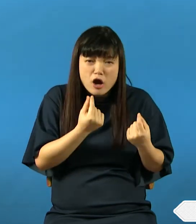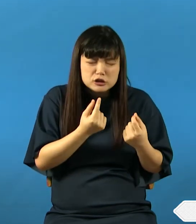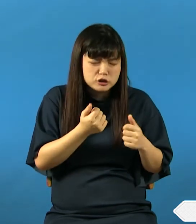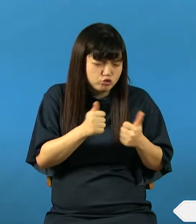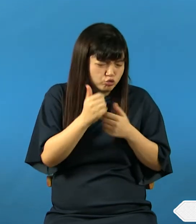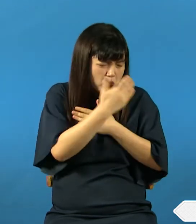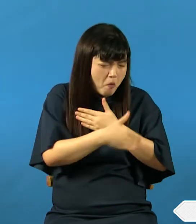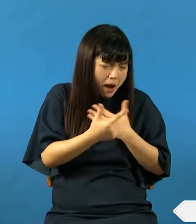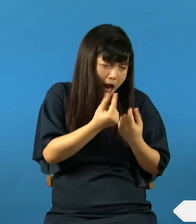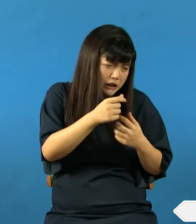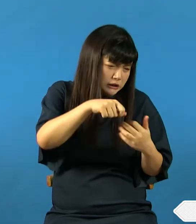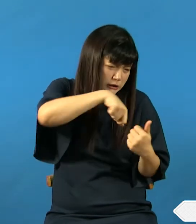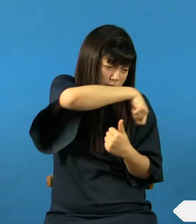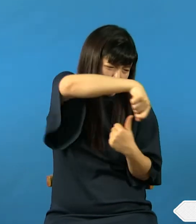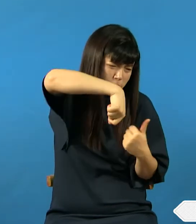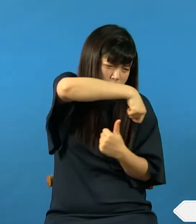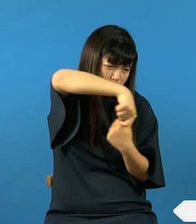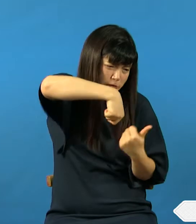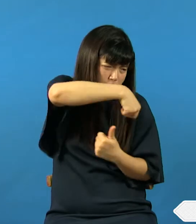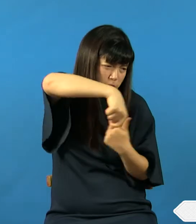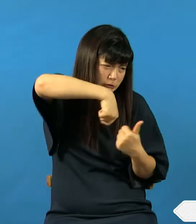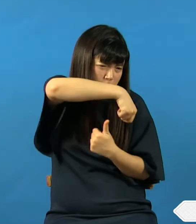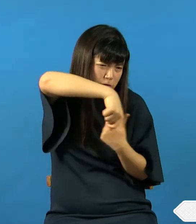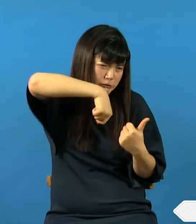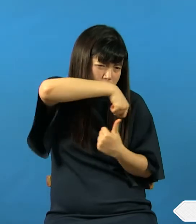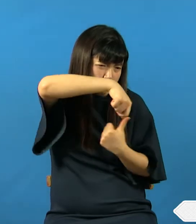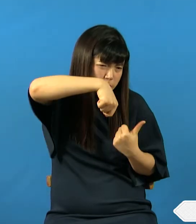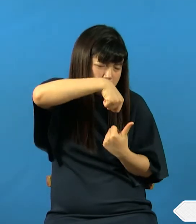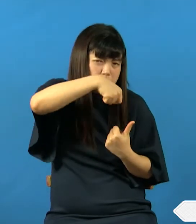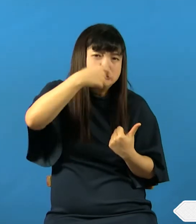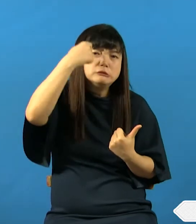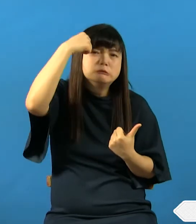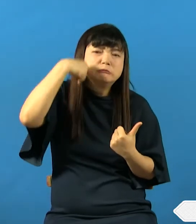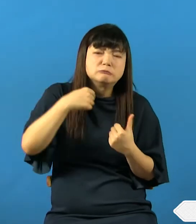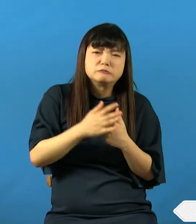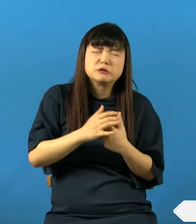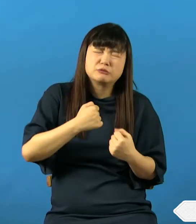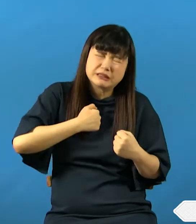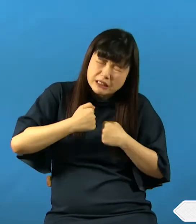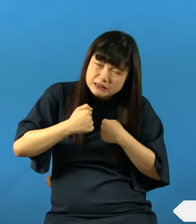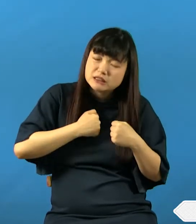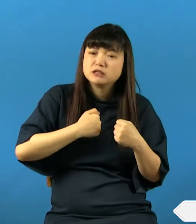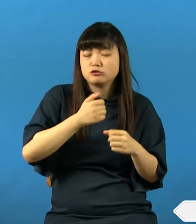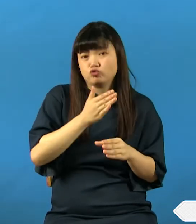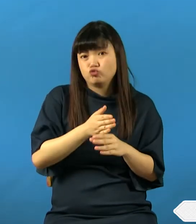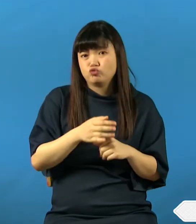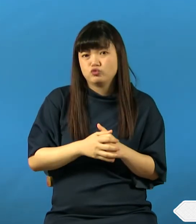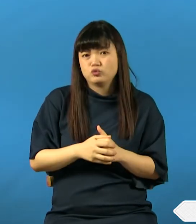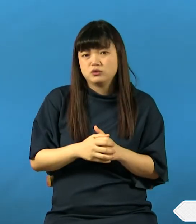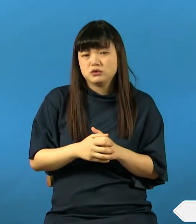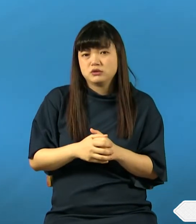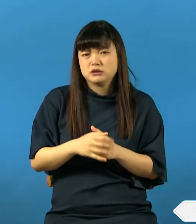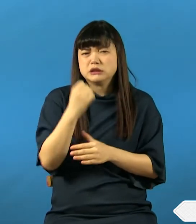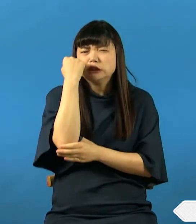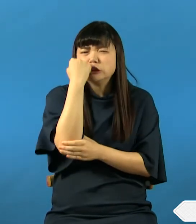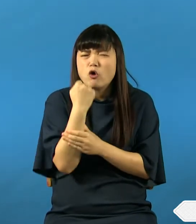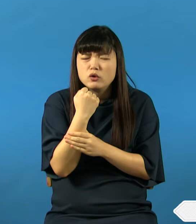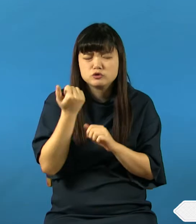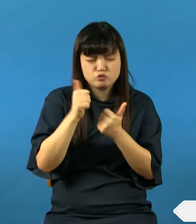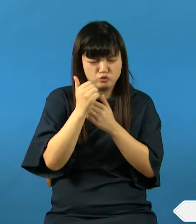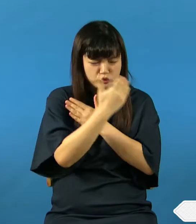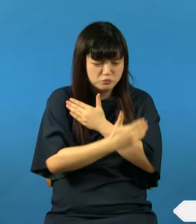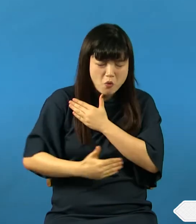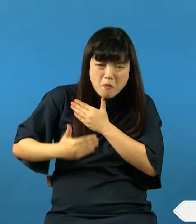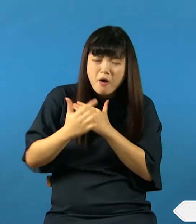꼭 시체하고 꽁꽁 묶여있는 그런 것을 말하면서 탄식을 하는 것입니다. 이